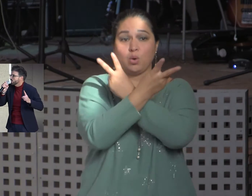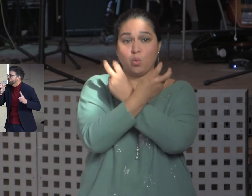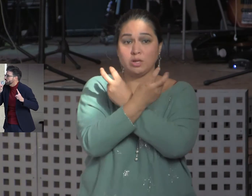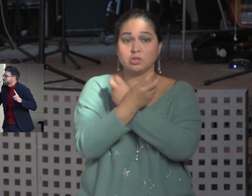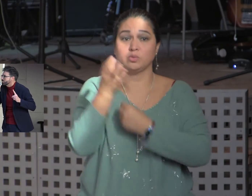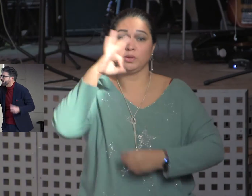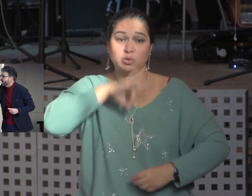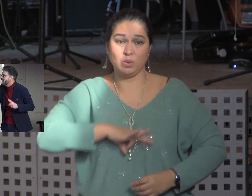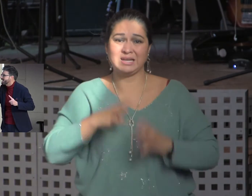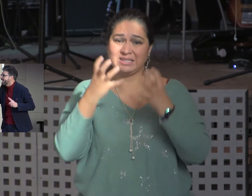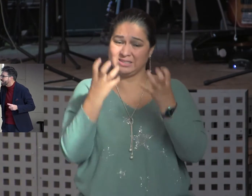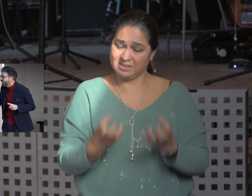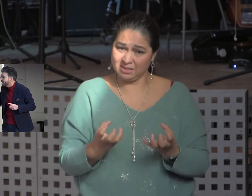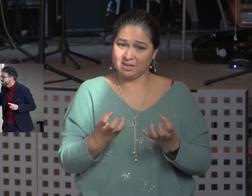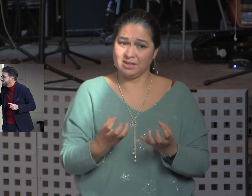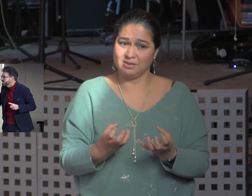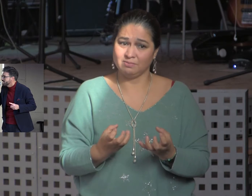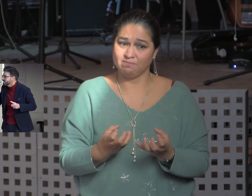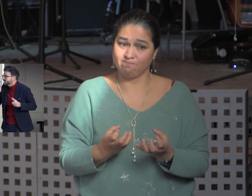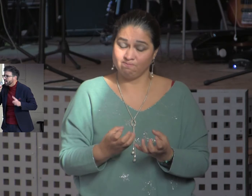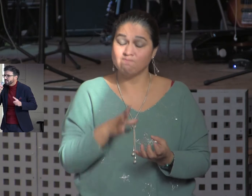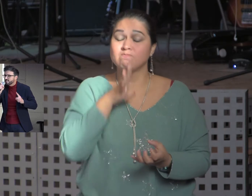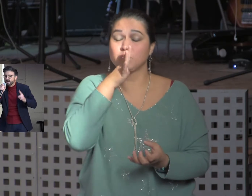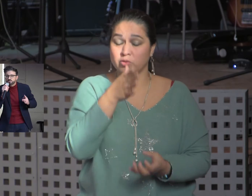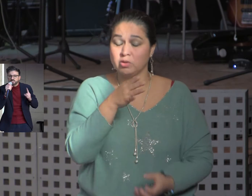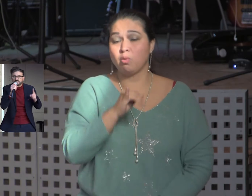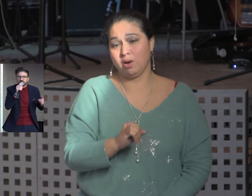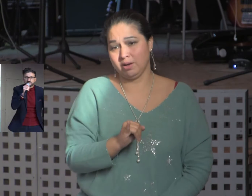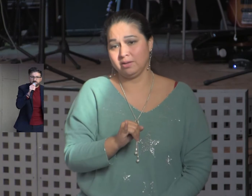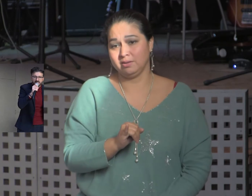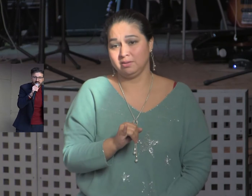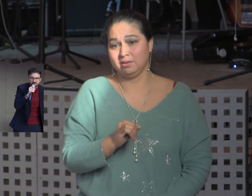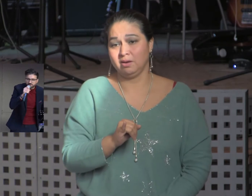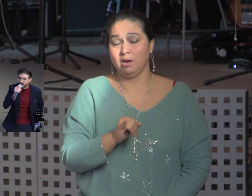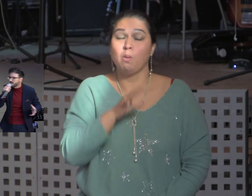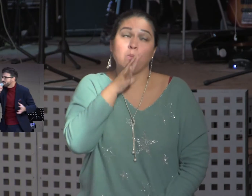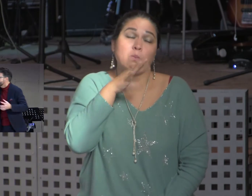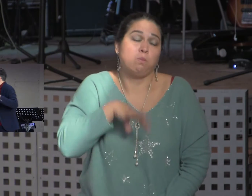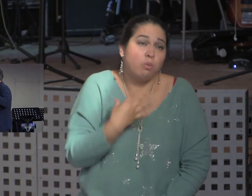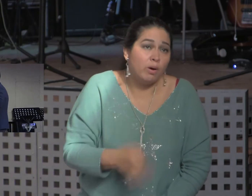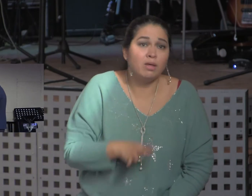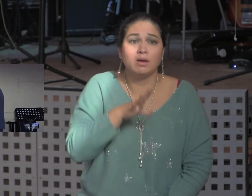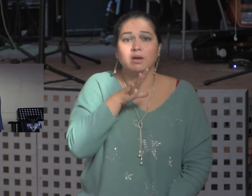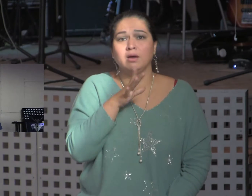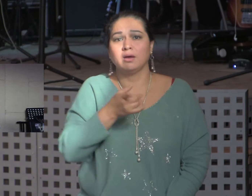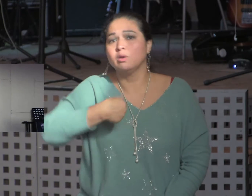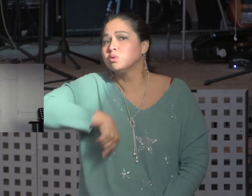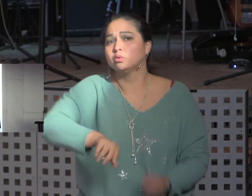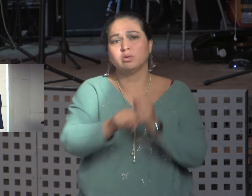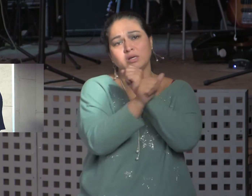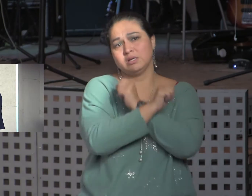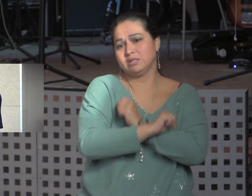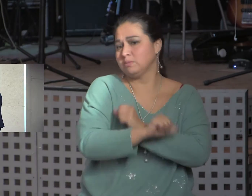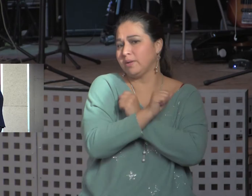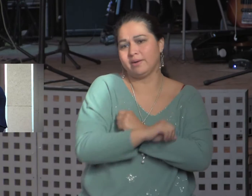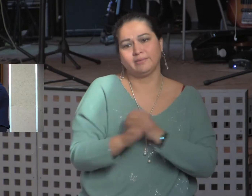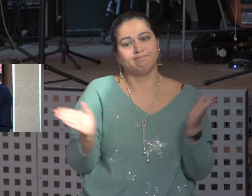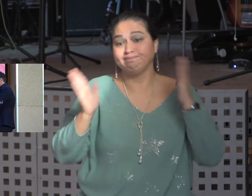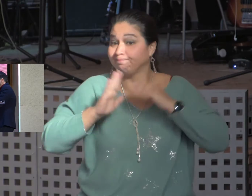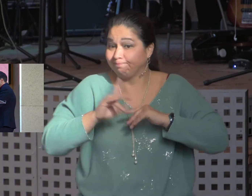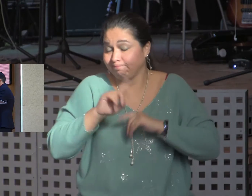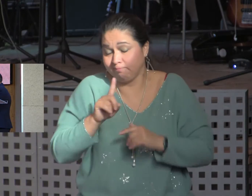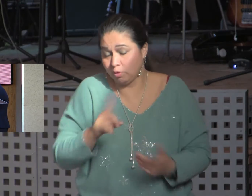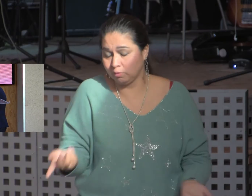es porque no espera nada. Se ha quedado sin esperanza. Eso significa que no espero.